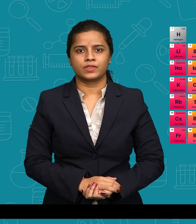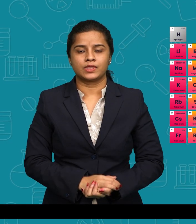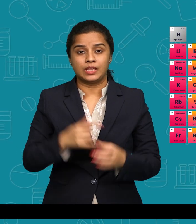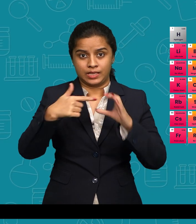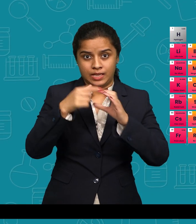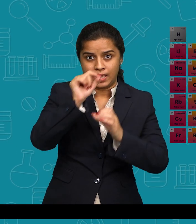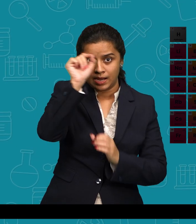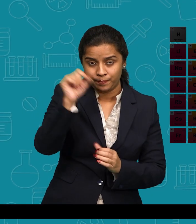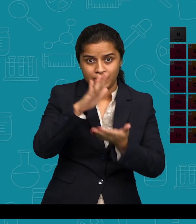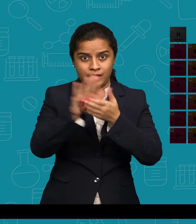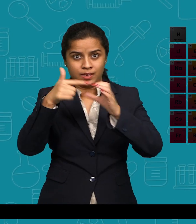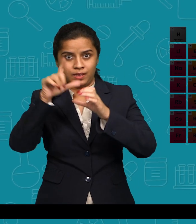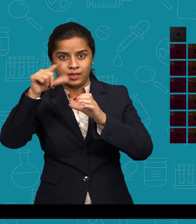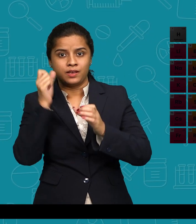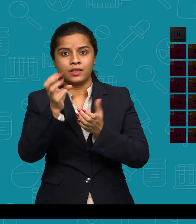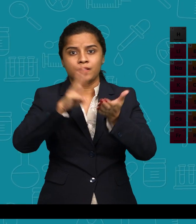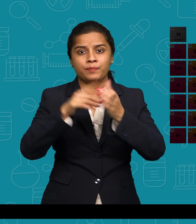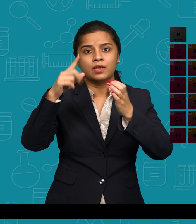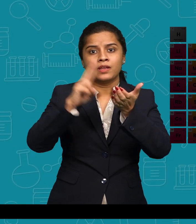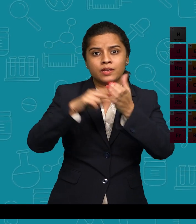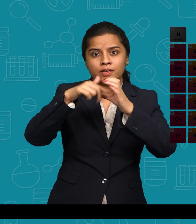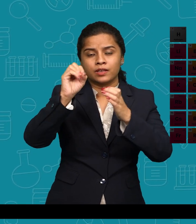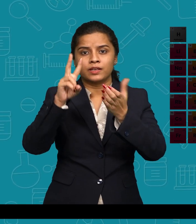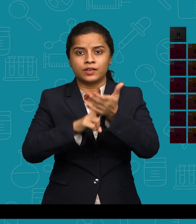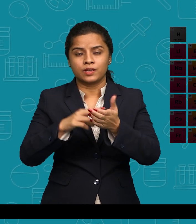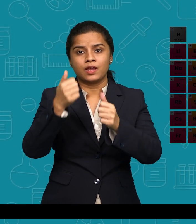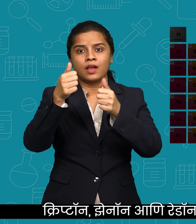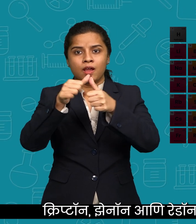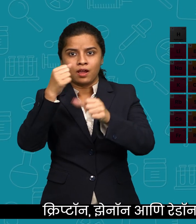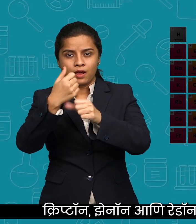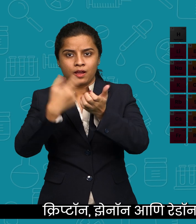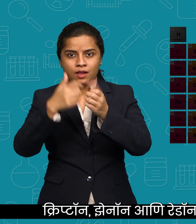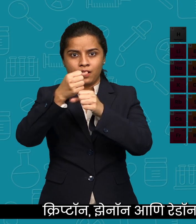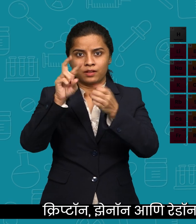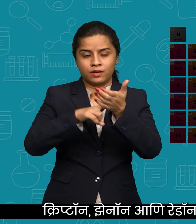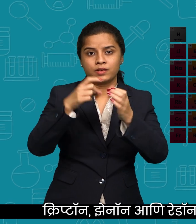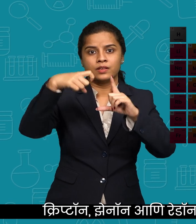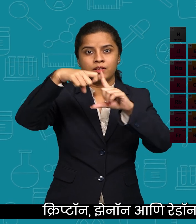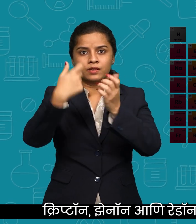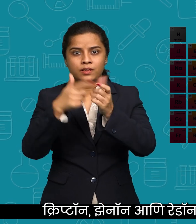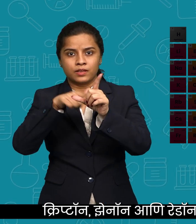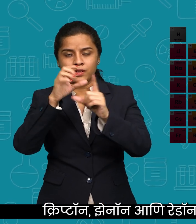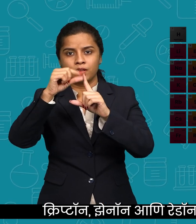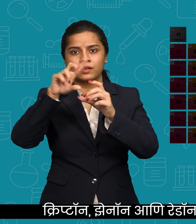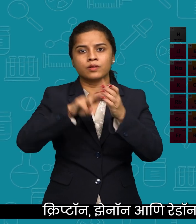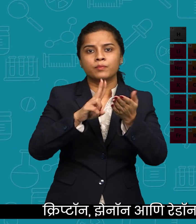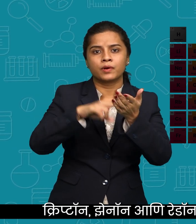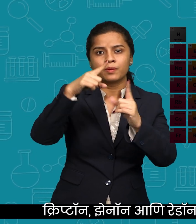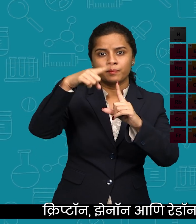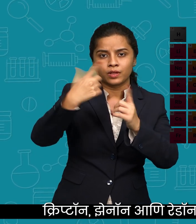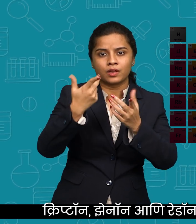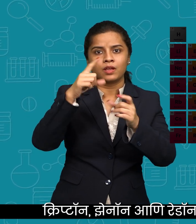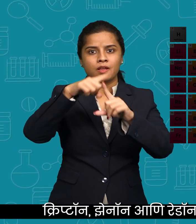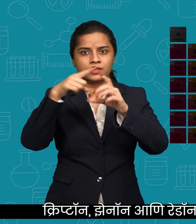गट 18 मधील हेलियम, निऑन, आर्गॉन, क्रिप्टॉन, झेनॉन आणि रेडॉन यांना